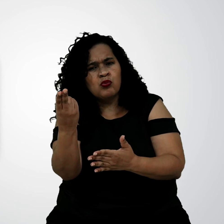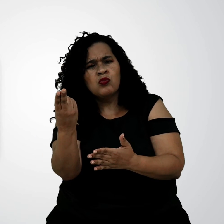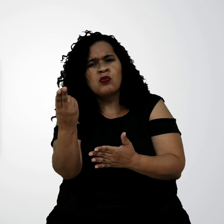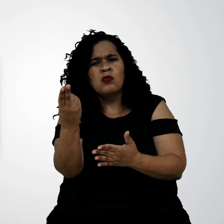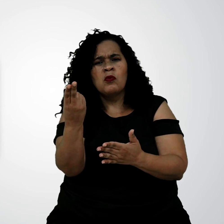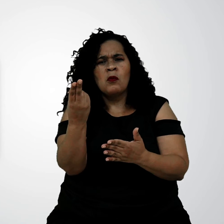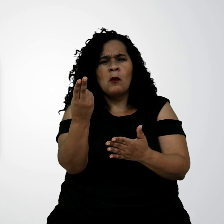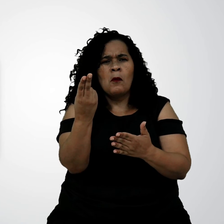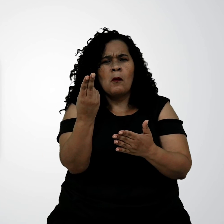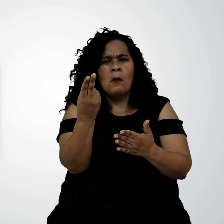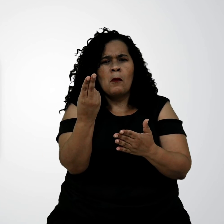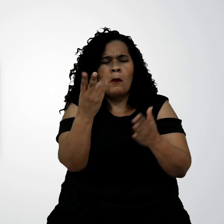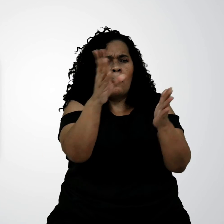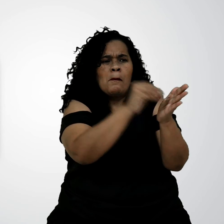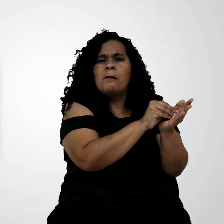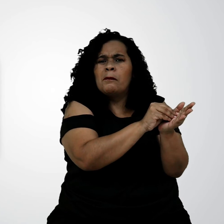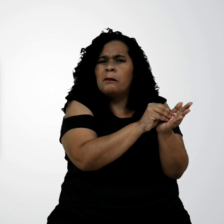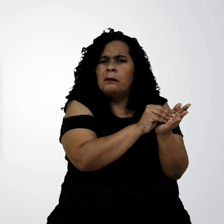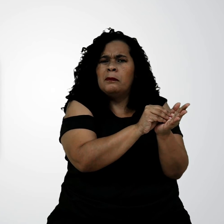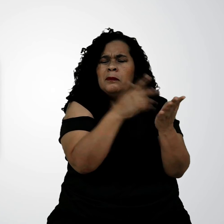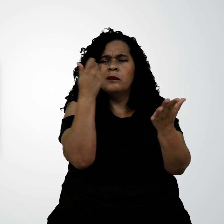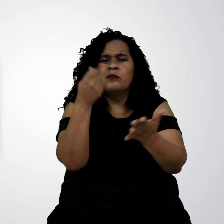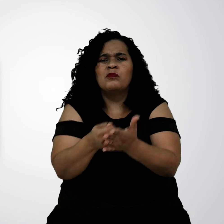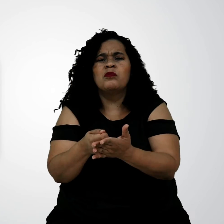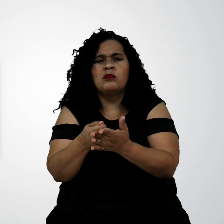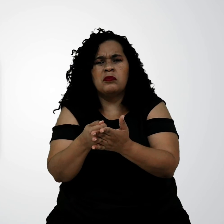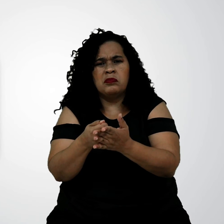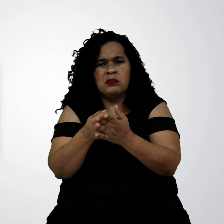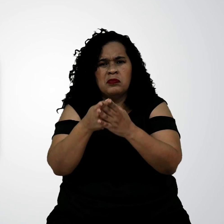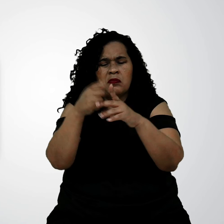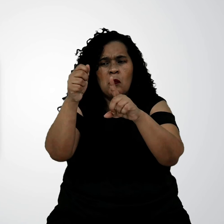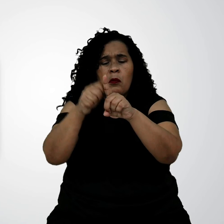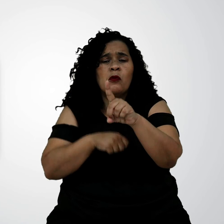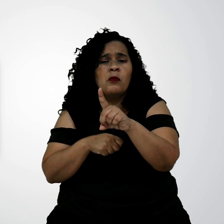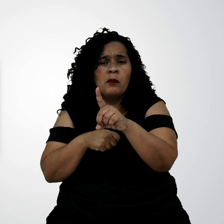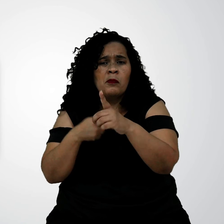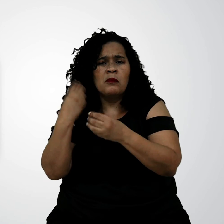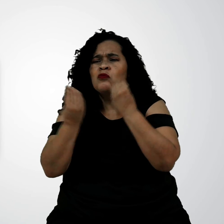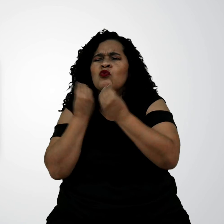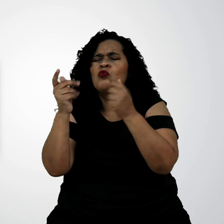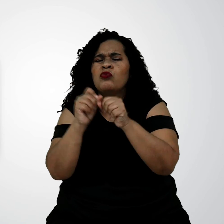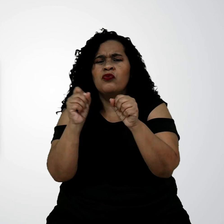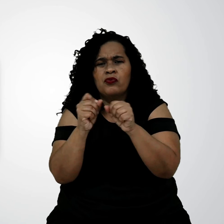as contas do mês, as contas atuais aí? Como que a gente faz isso?